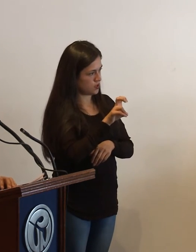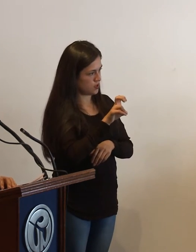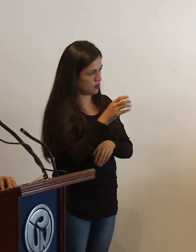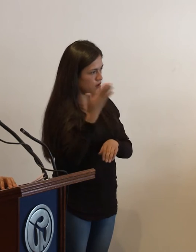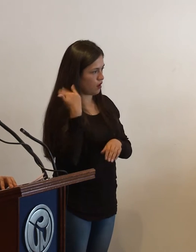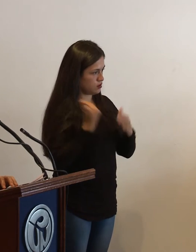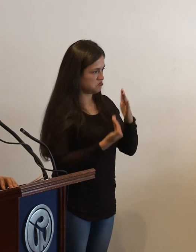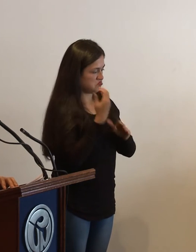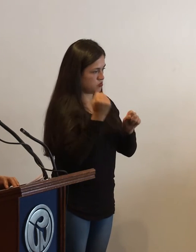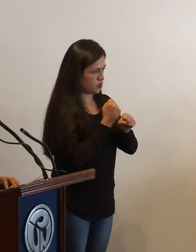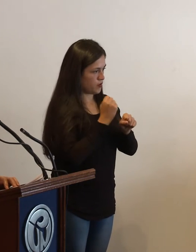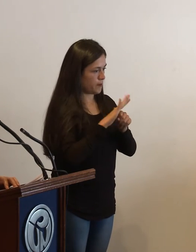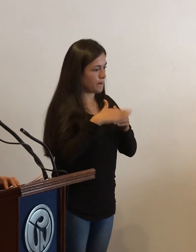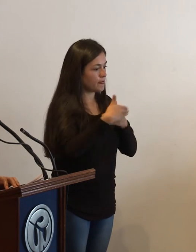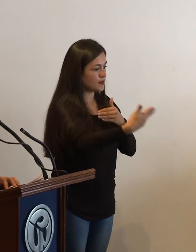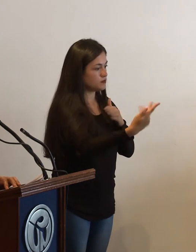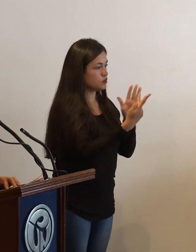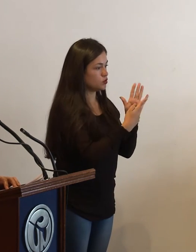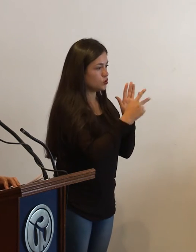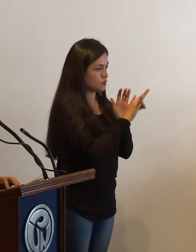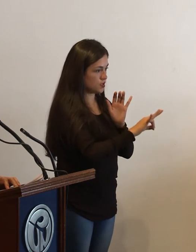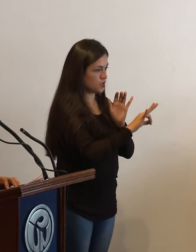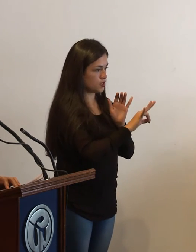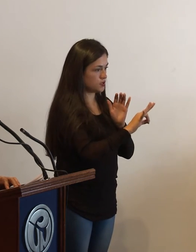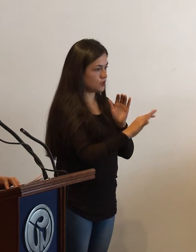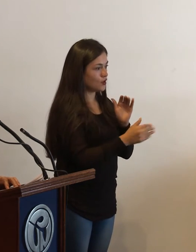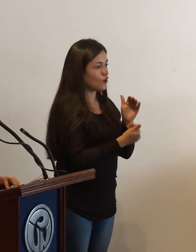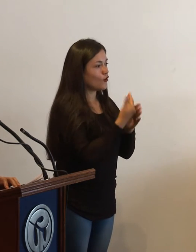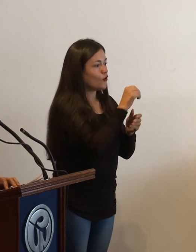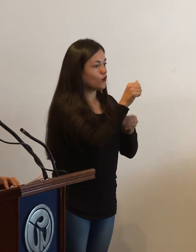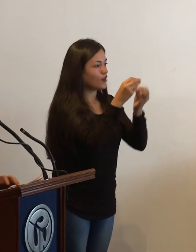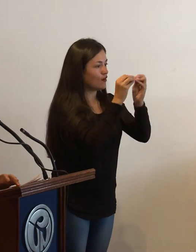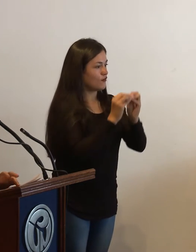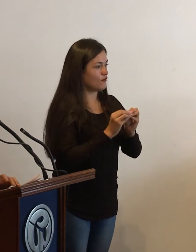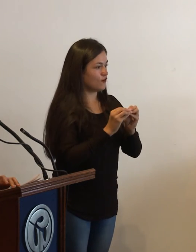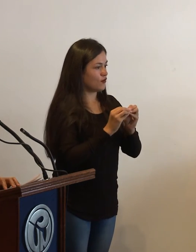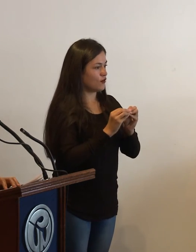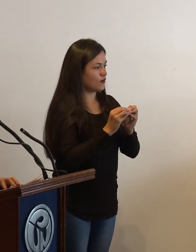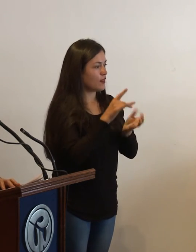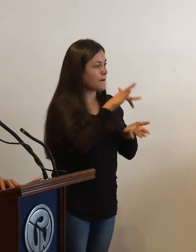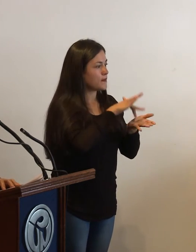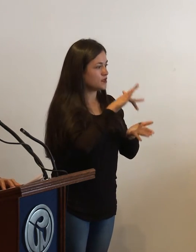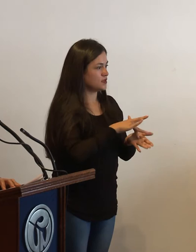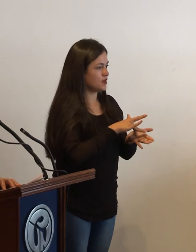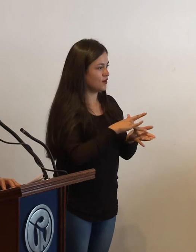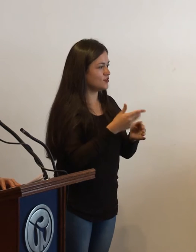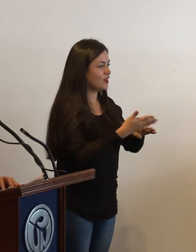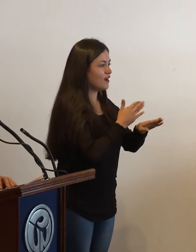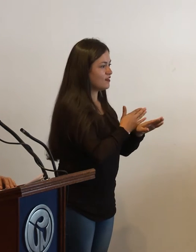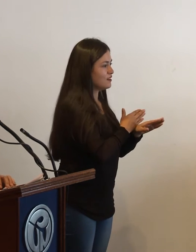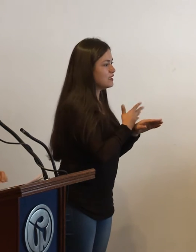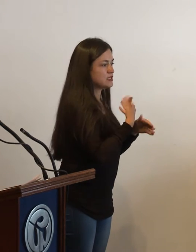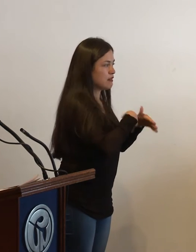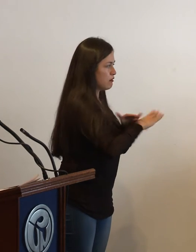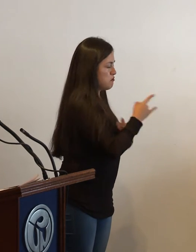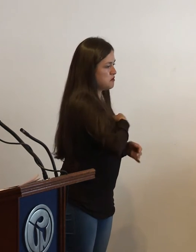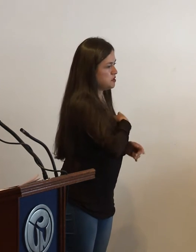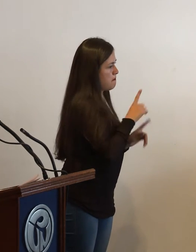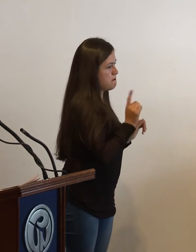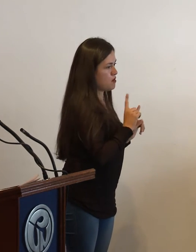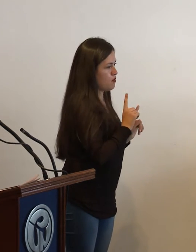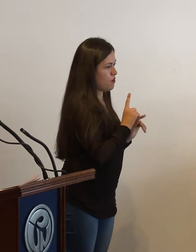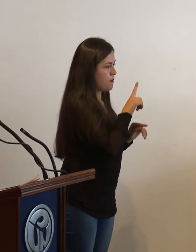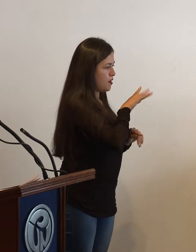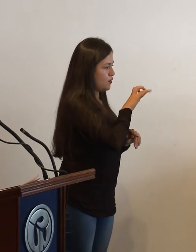1997 y luego desde el 2003 tenemos la modalidad presencial. Sin embargo, el Grupo de Educación Popular